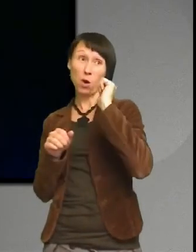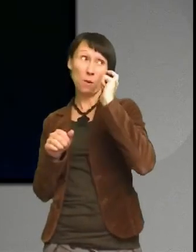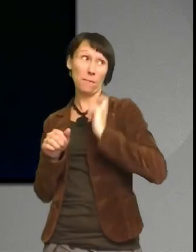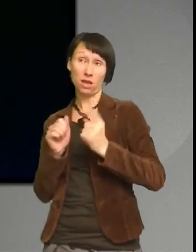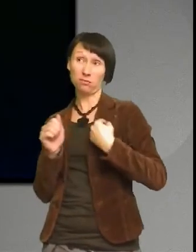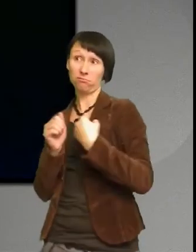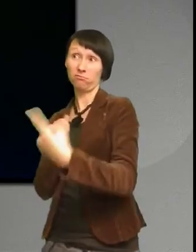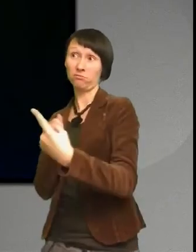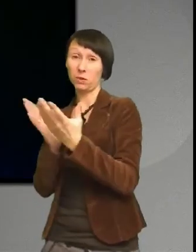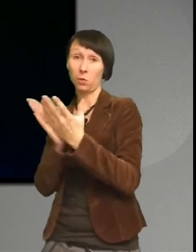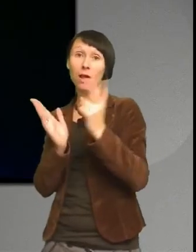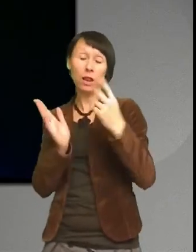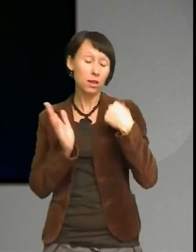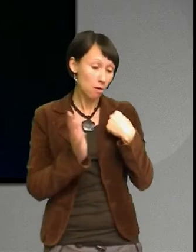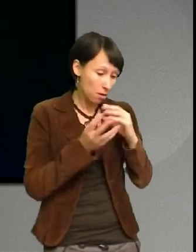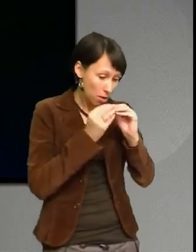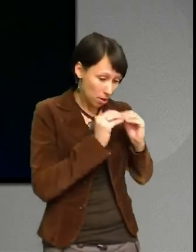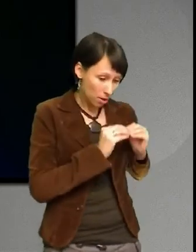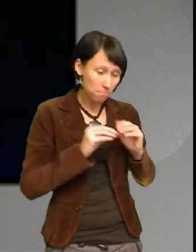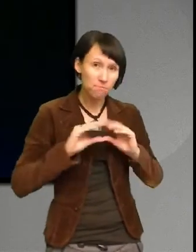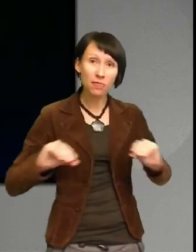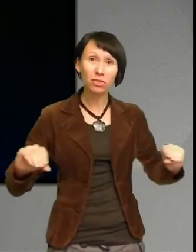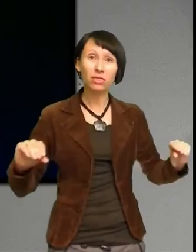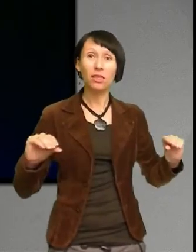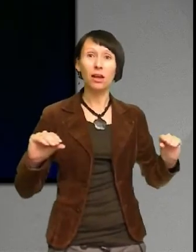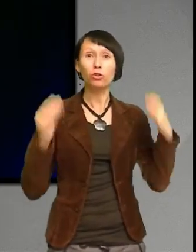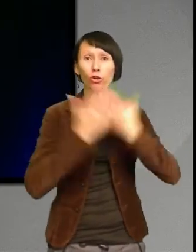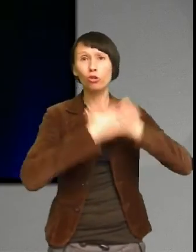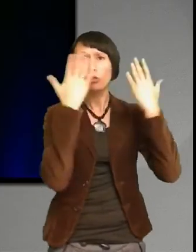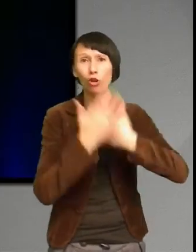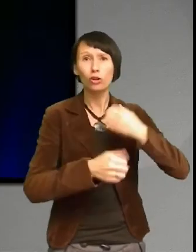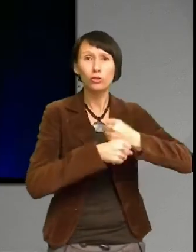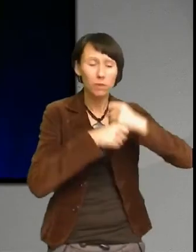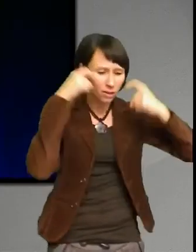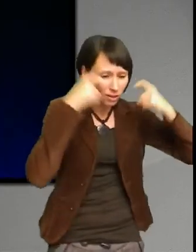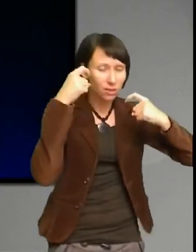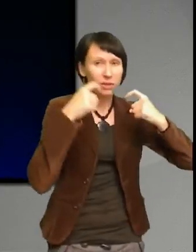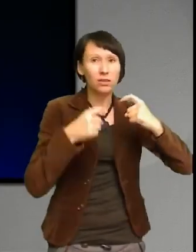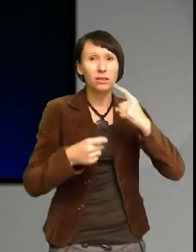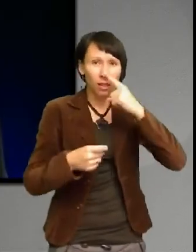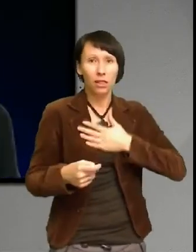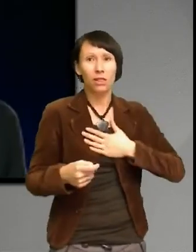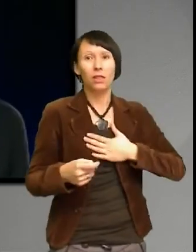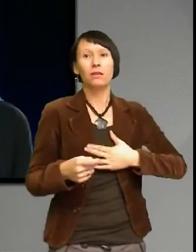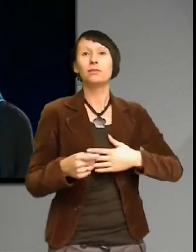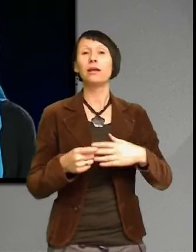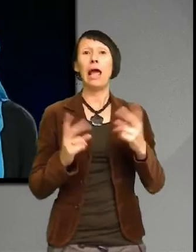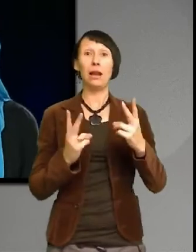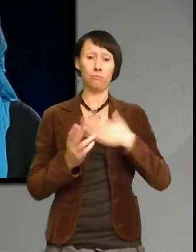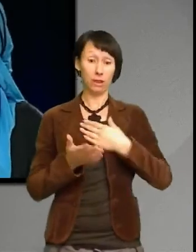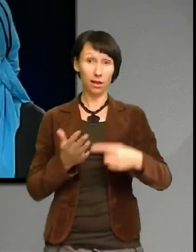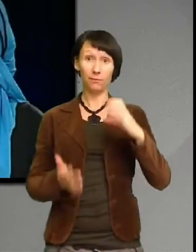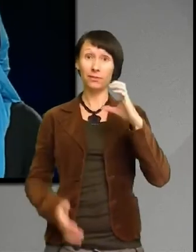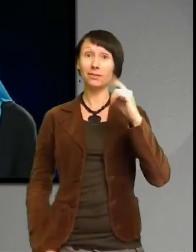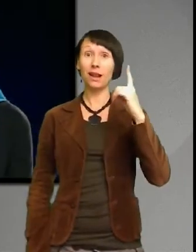flöta mattor dygnet runt. Eller om de heter Selma och lever i Sverige. Alla är barn och ungdomar